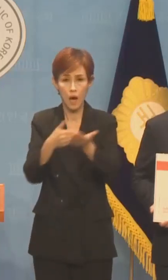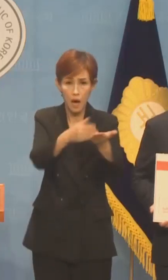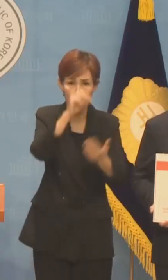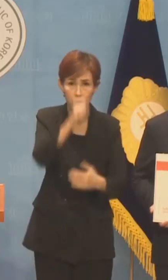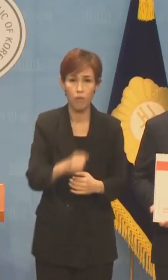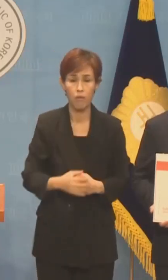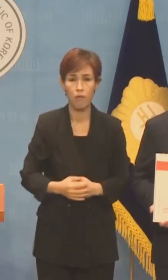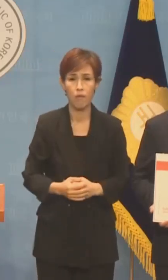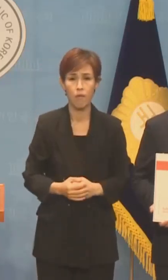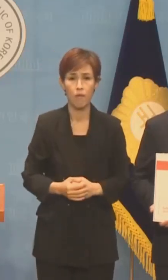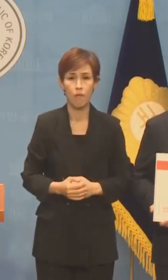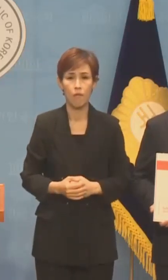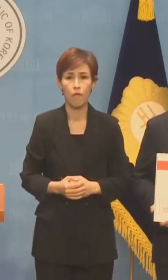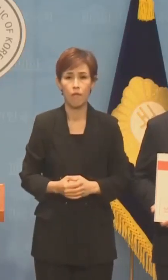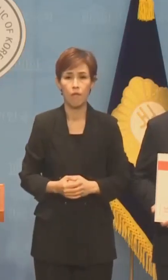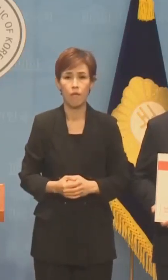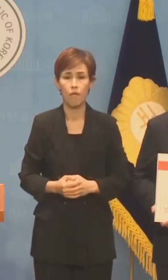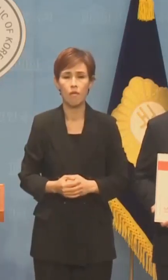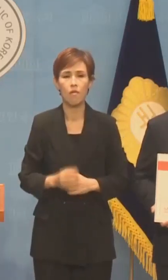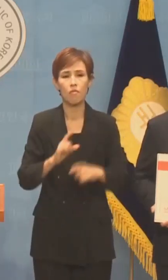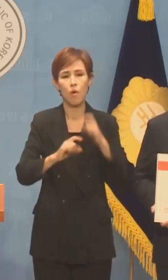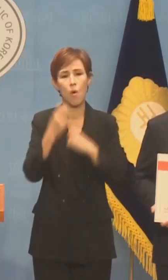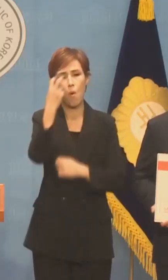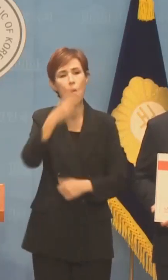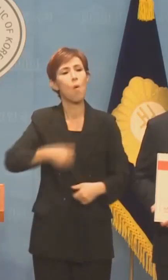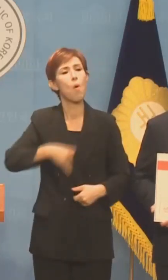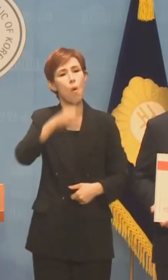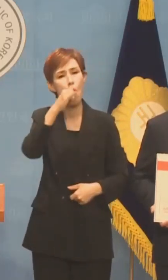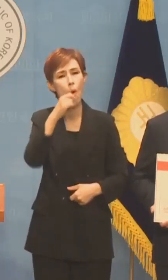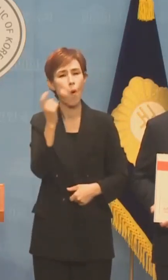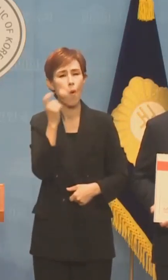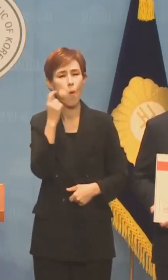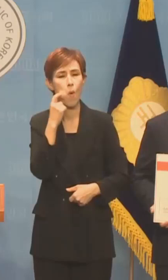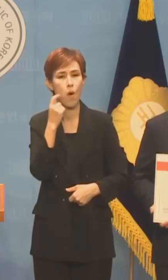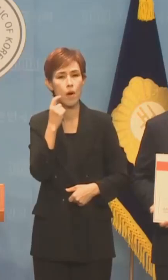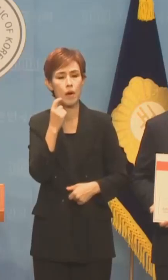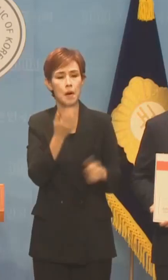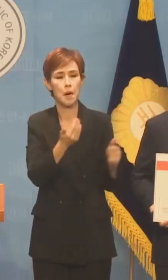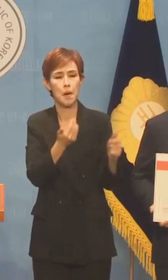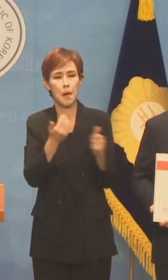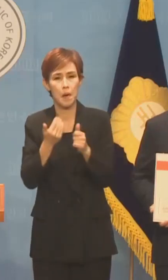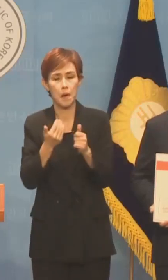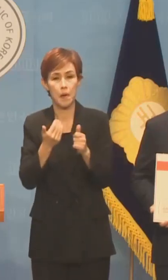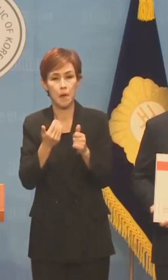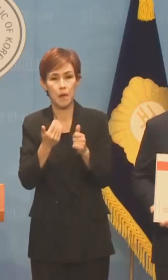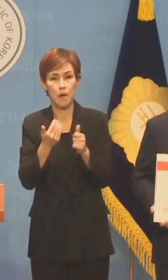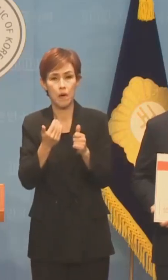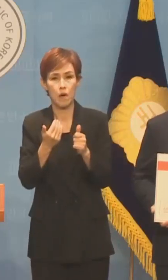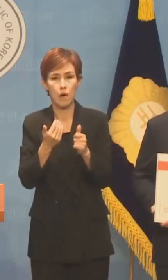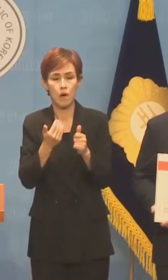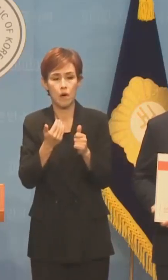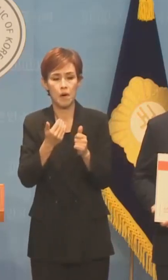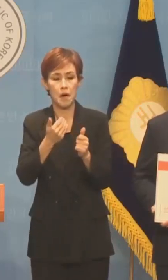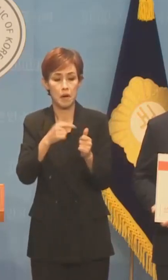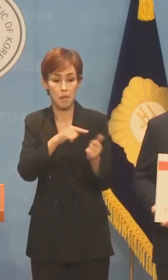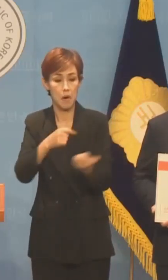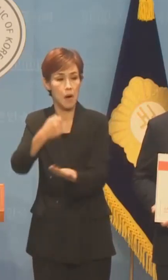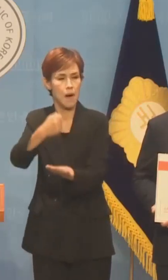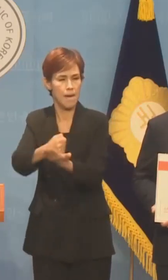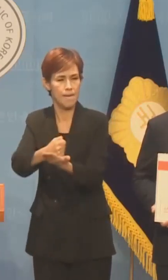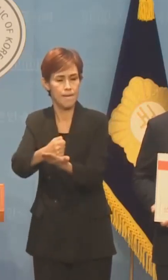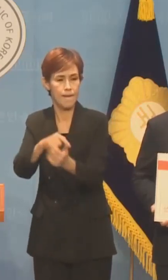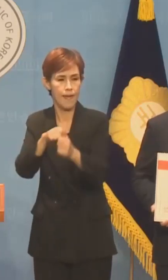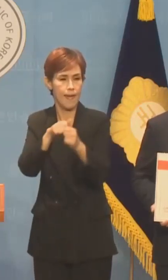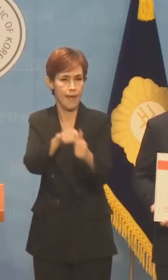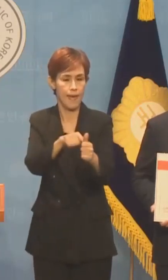되는데 추가 조사할 것이 있다며 거짓말로 불러내어 현장에서 도장을 찍으라고 압박한